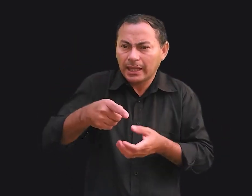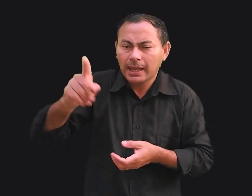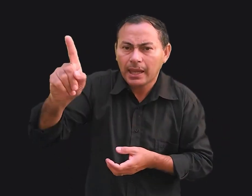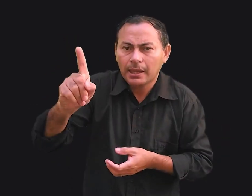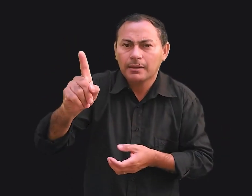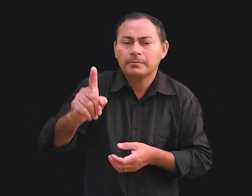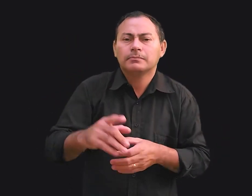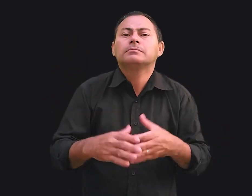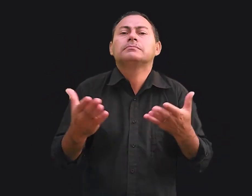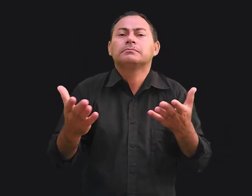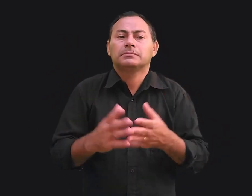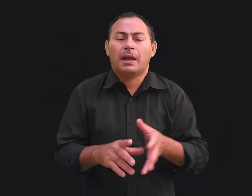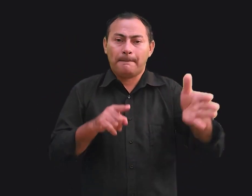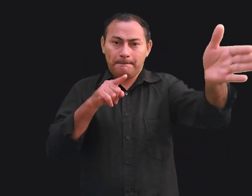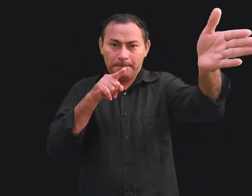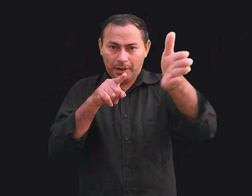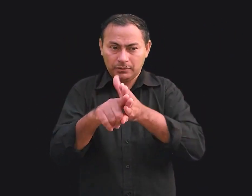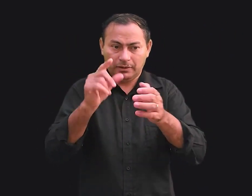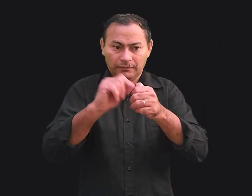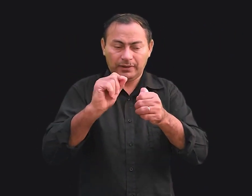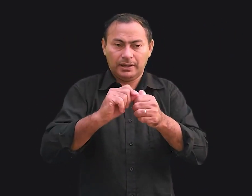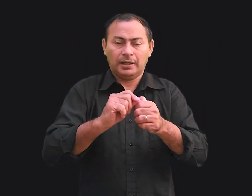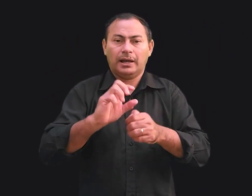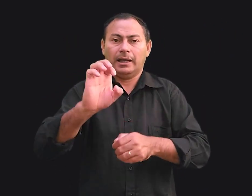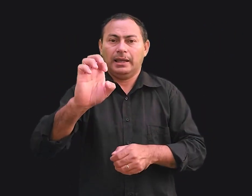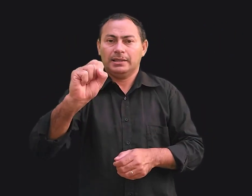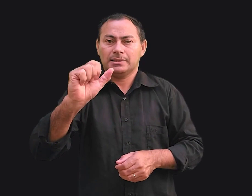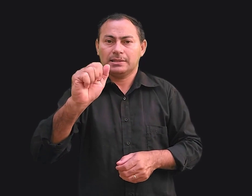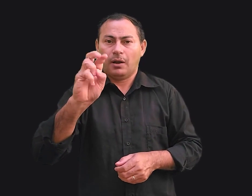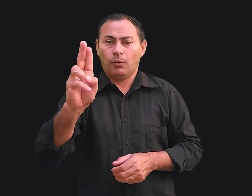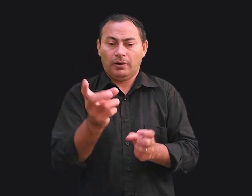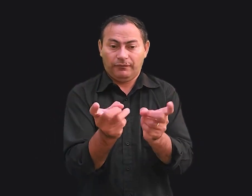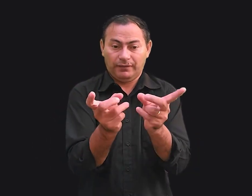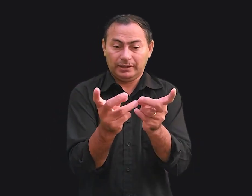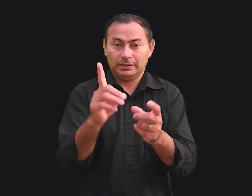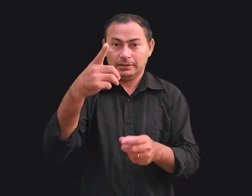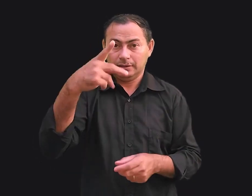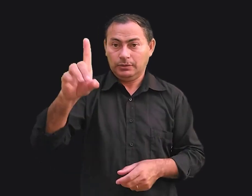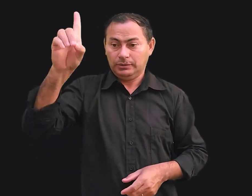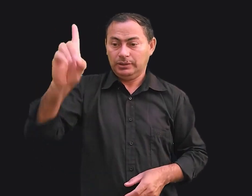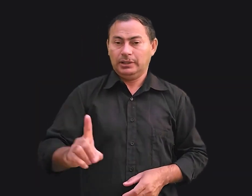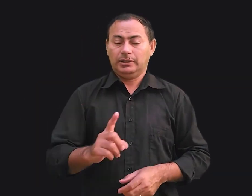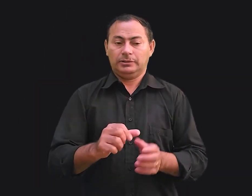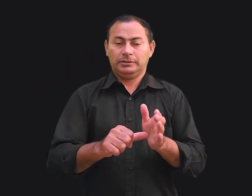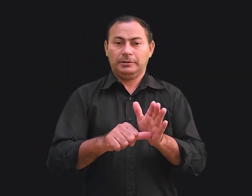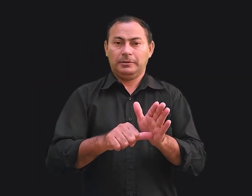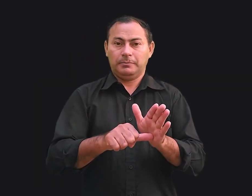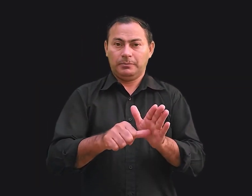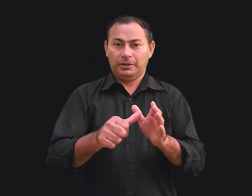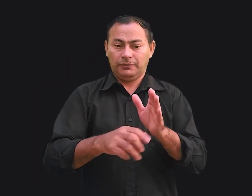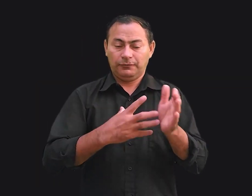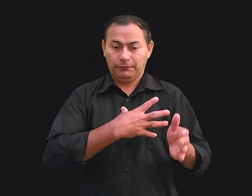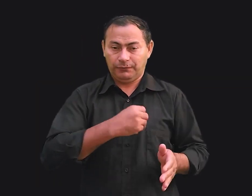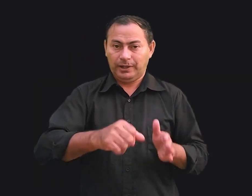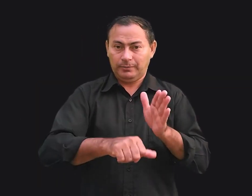indo? A pergunta que foi feita a Esaú, que vendeu seu direito de primogênito por um prato de